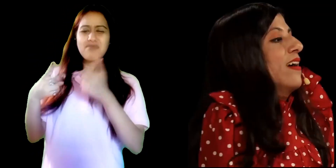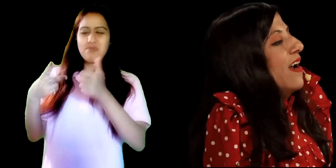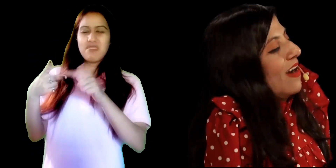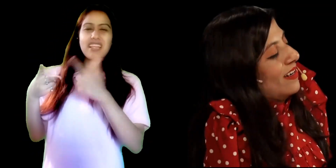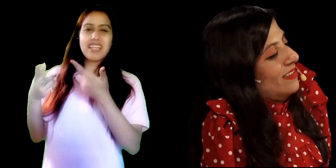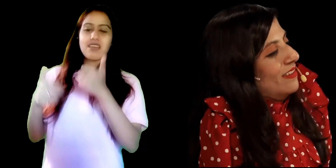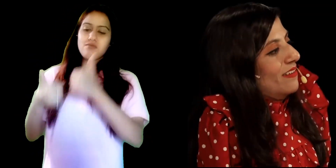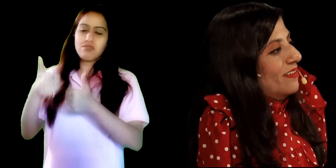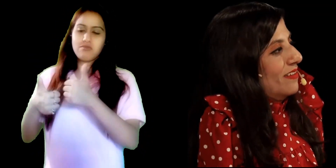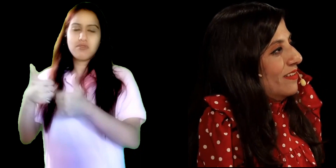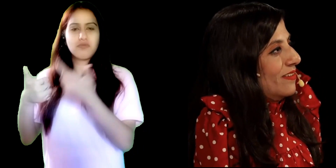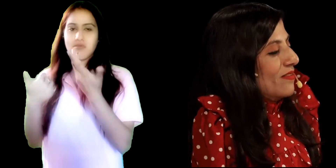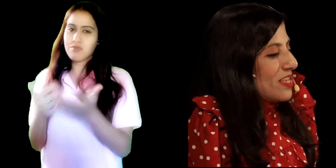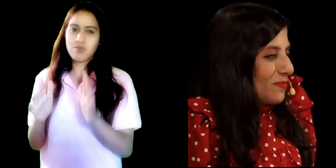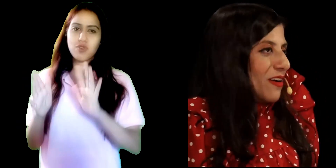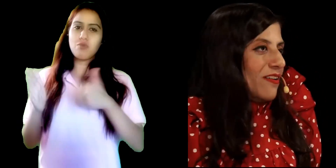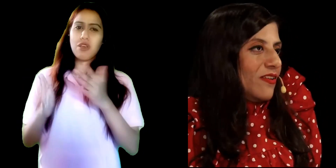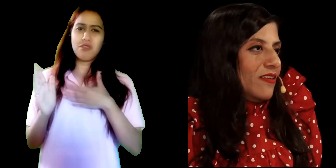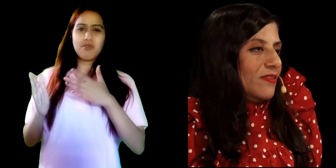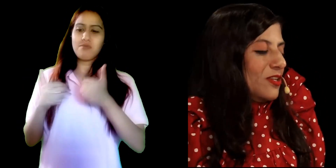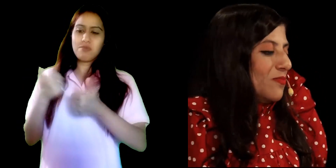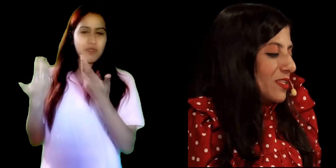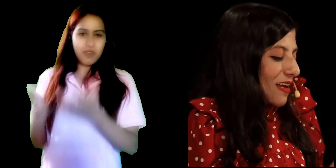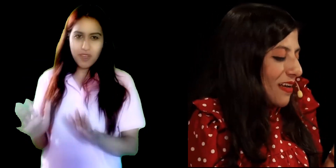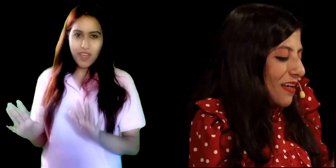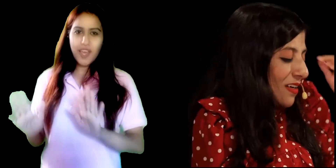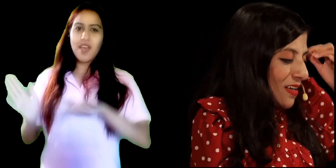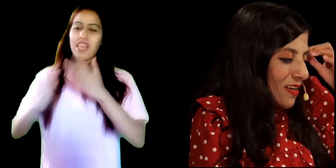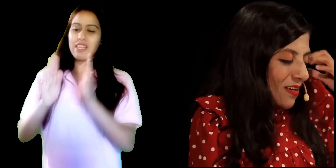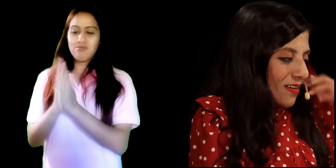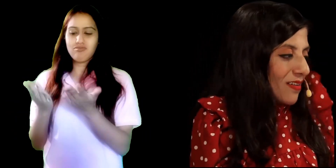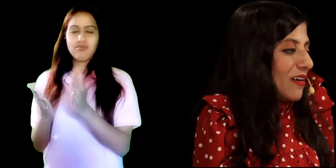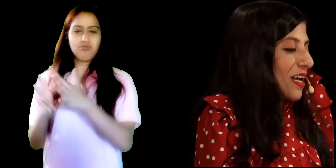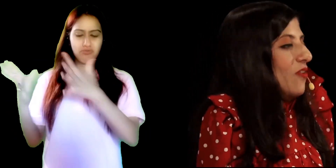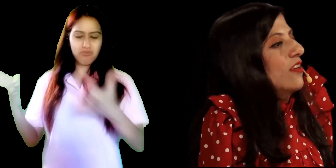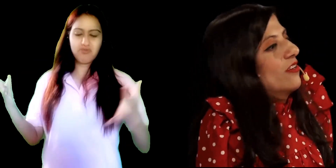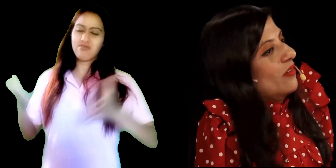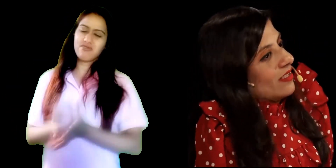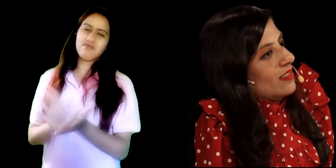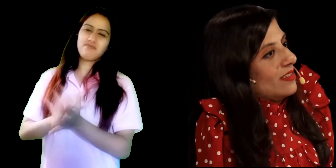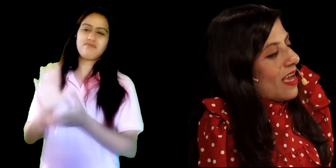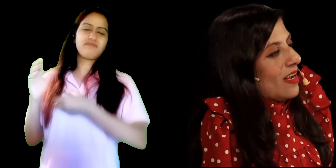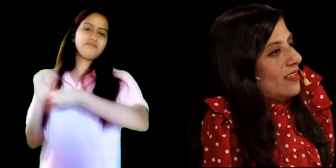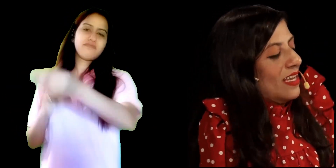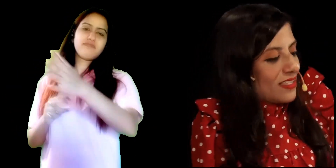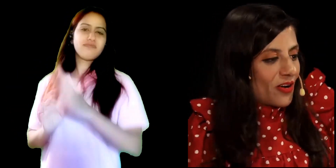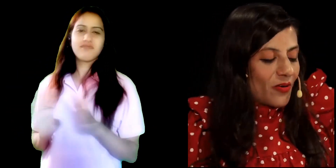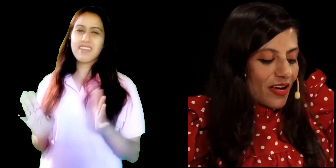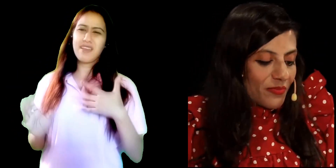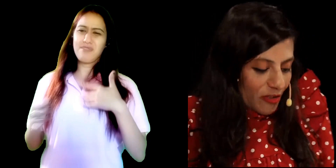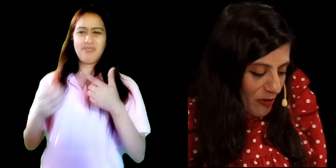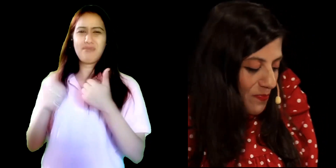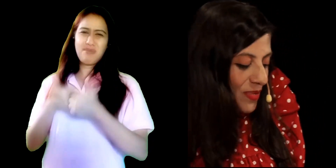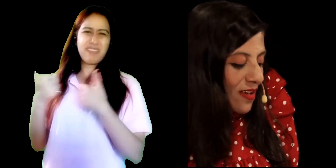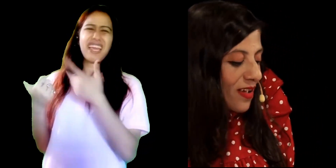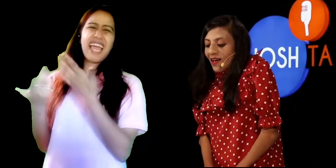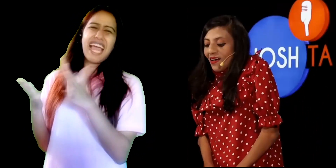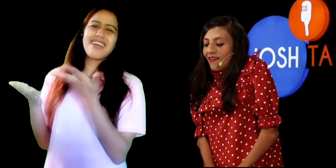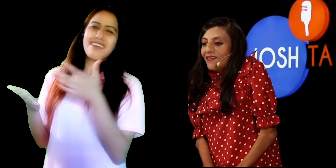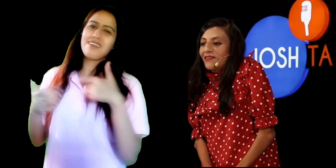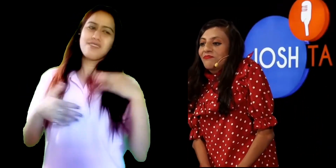करी, एंड इस बार जब रिज़ल्ट आया I got into IAS, and that's how I am here.